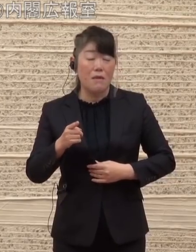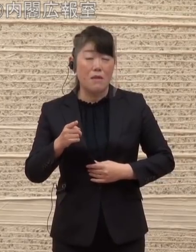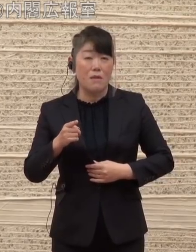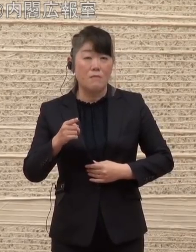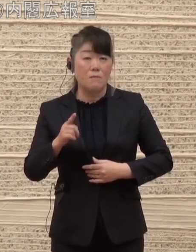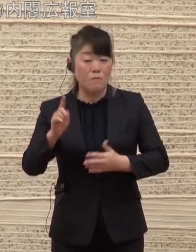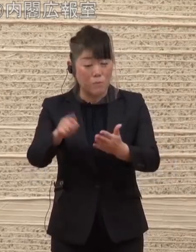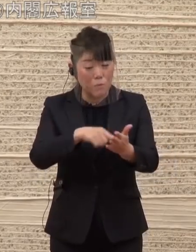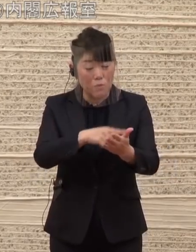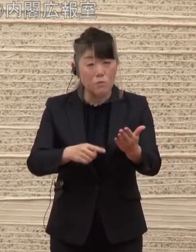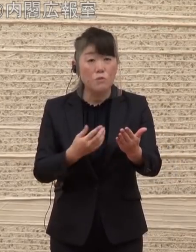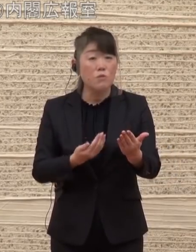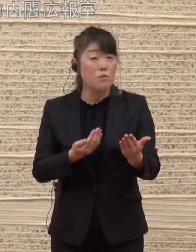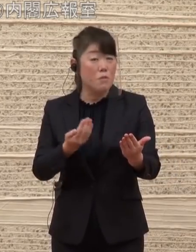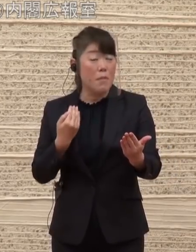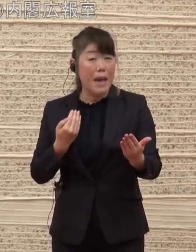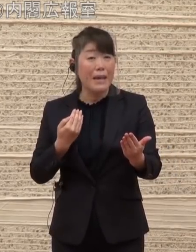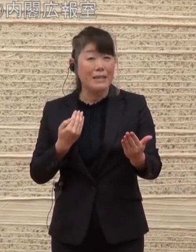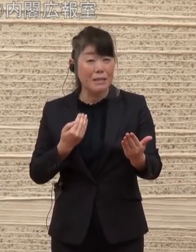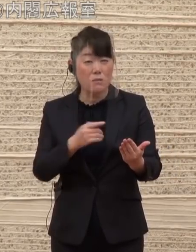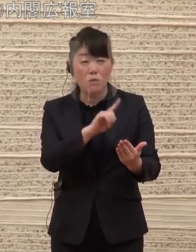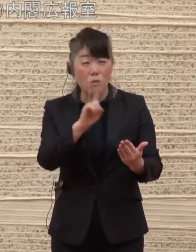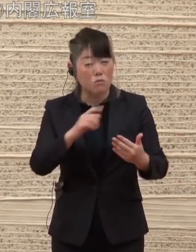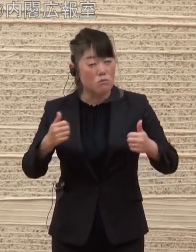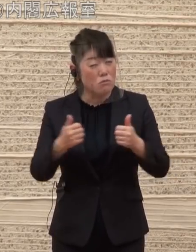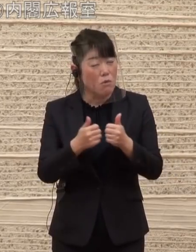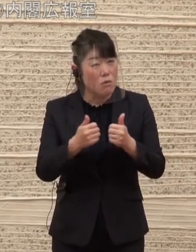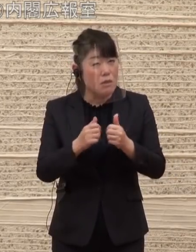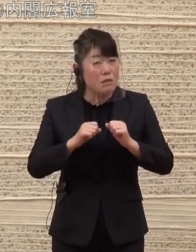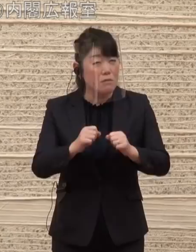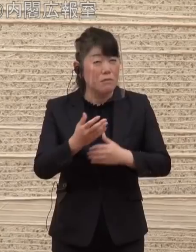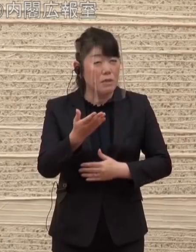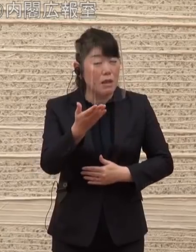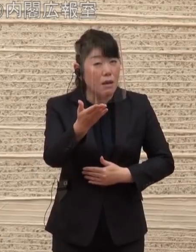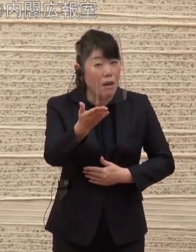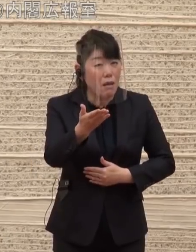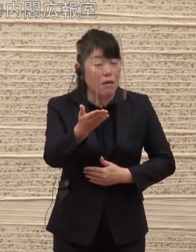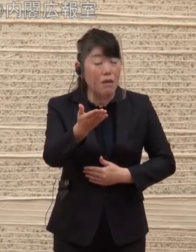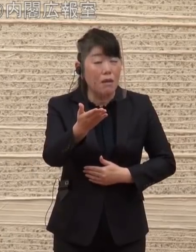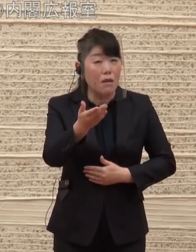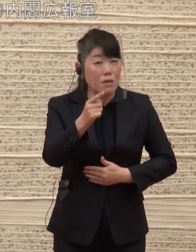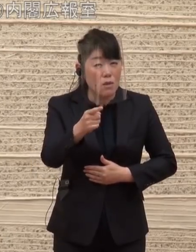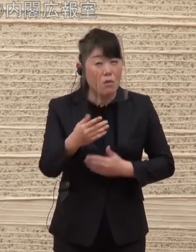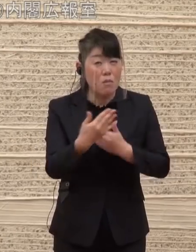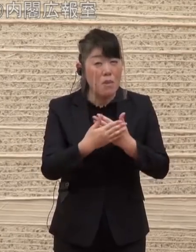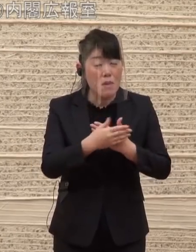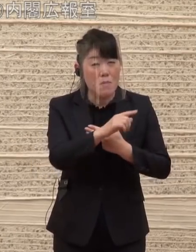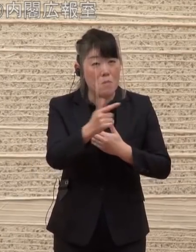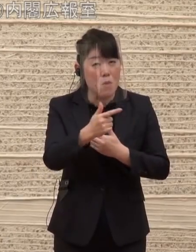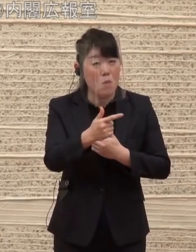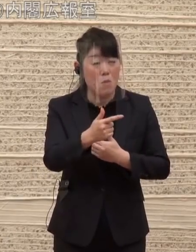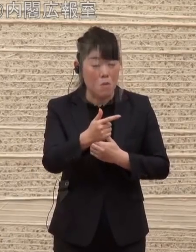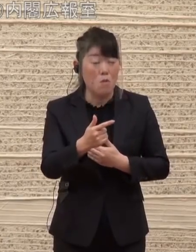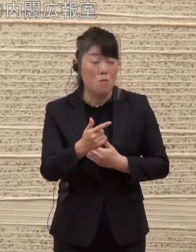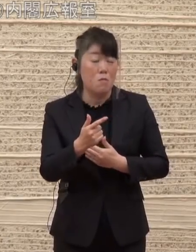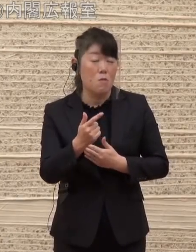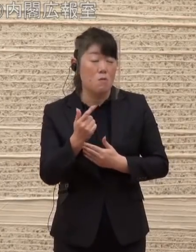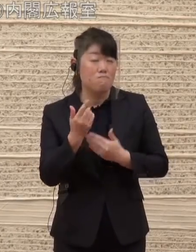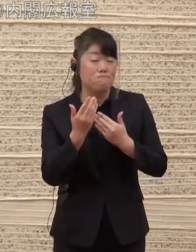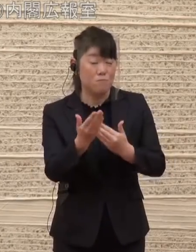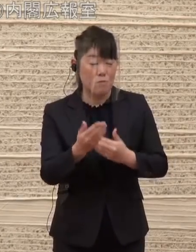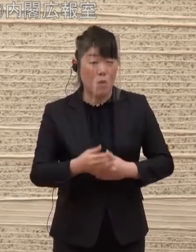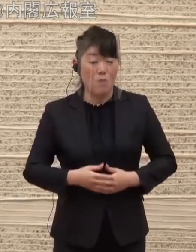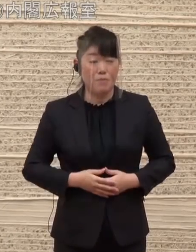処分の前にどのような競技が鑑定遠浅れていたのかその点についても詳しくお聞かせください